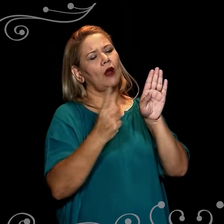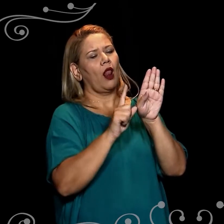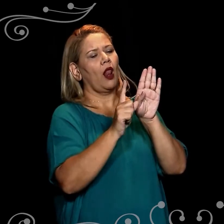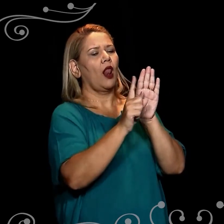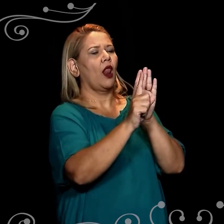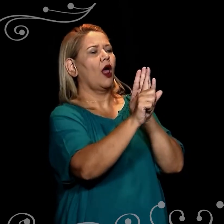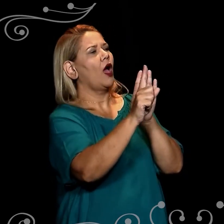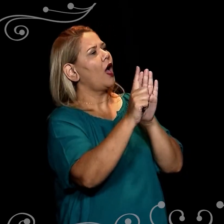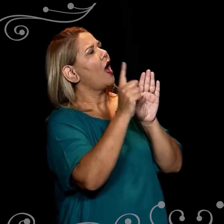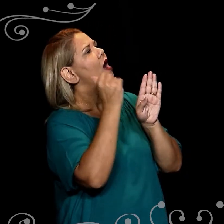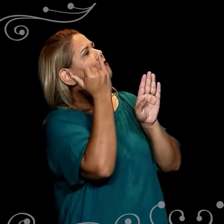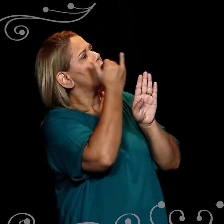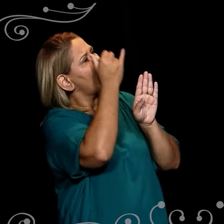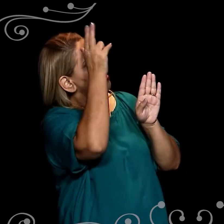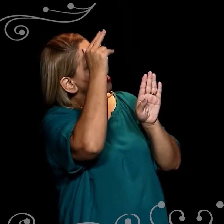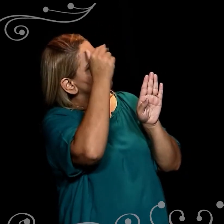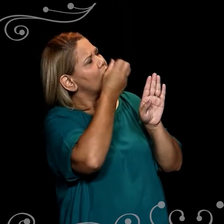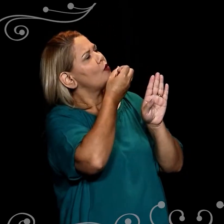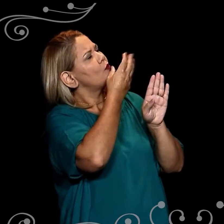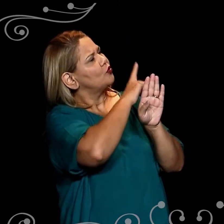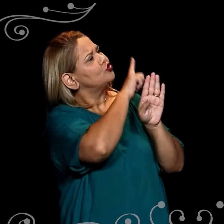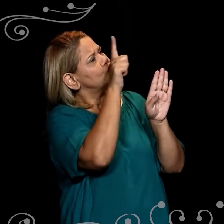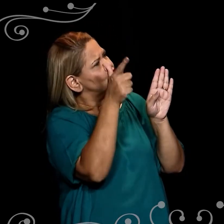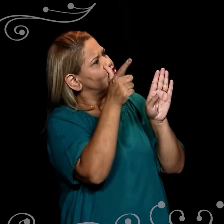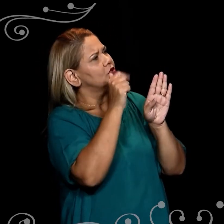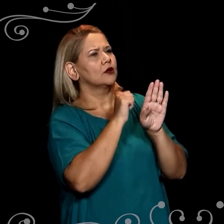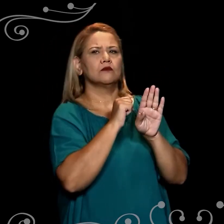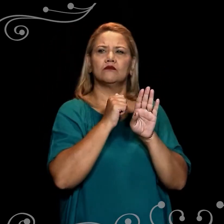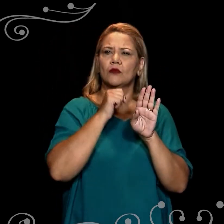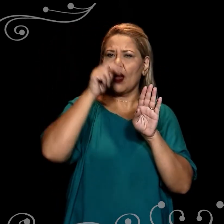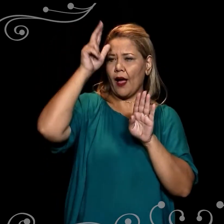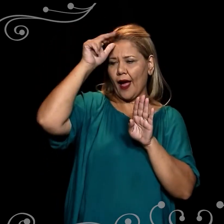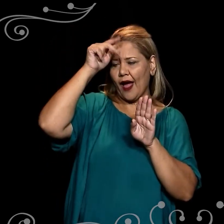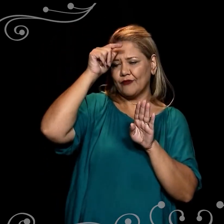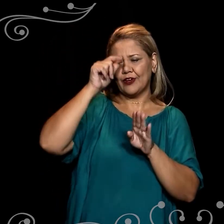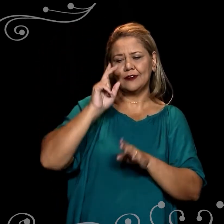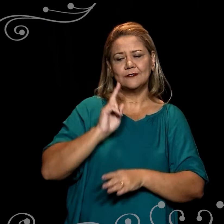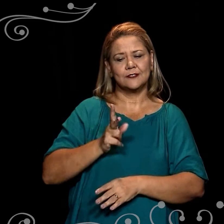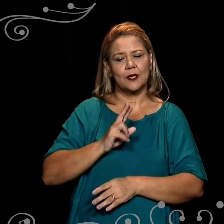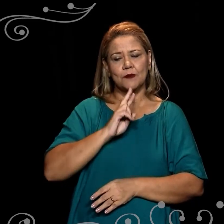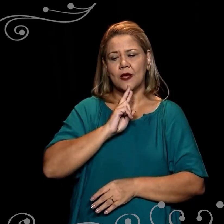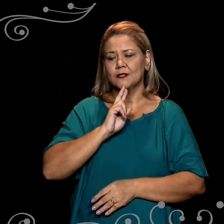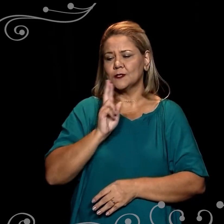cumprimentava e o pobre animal repetia sempre a mesma frase.